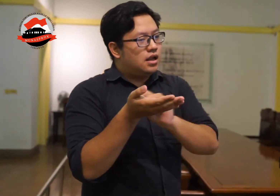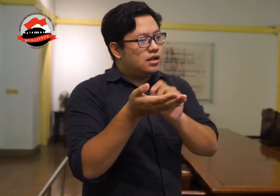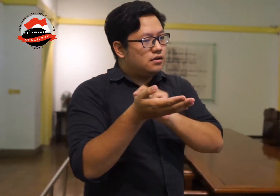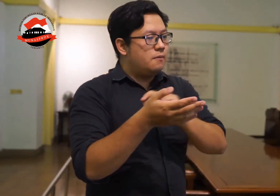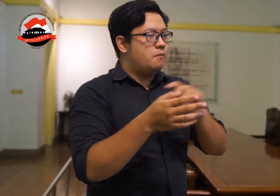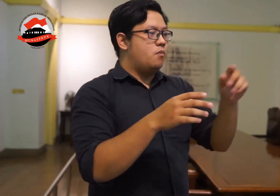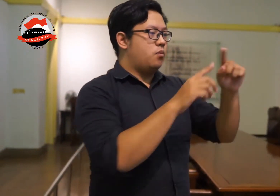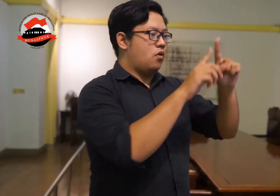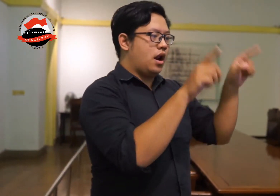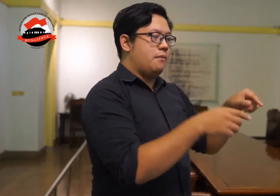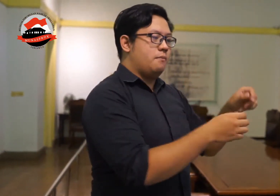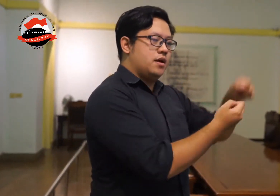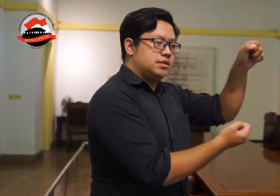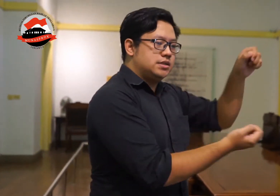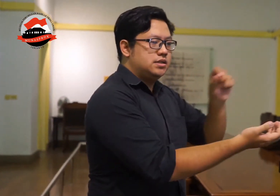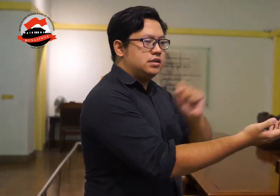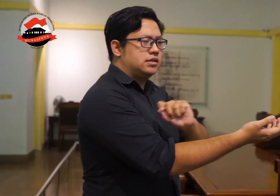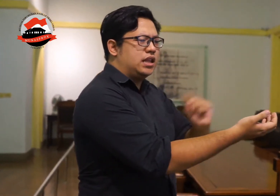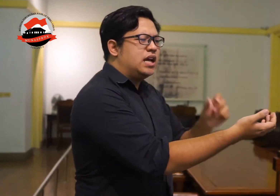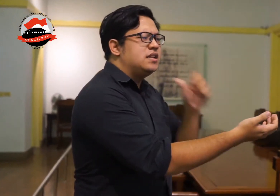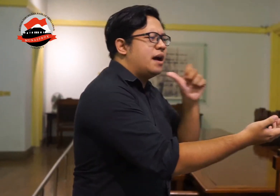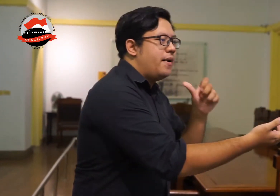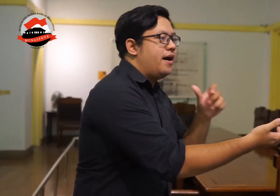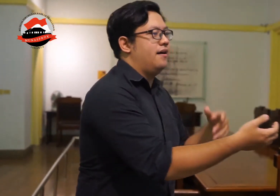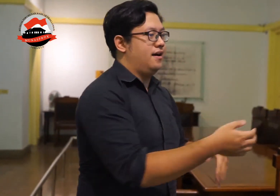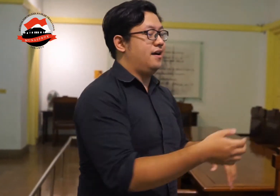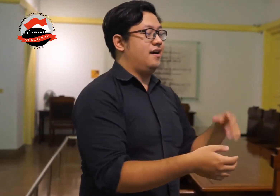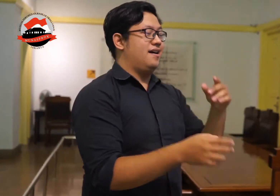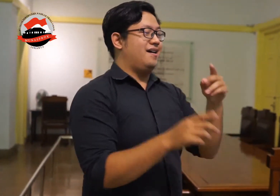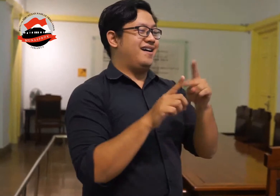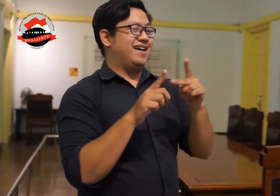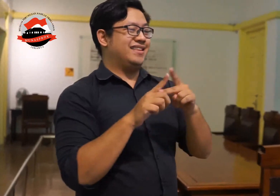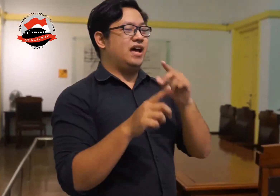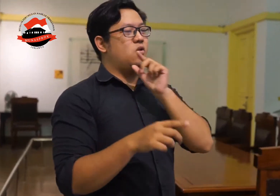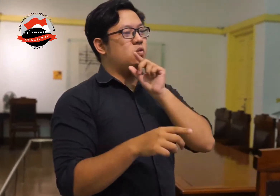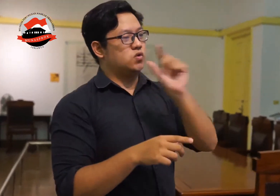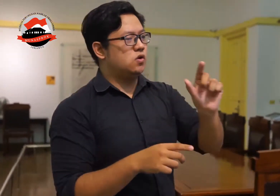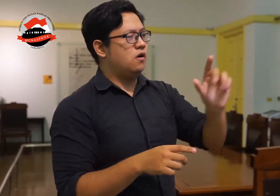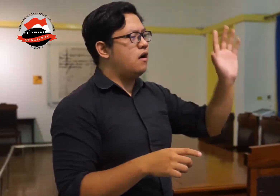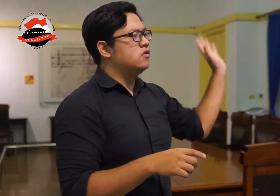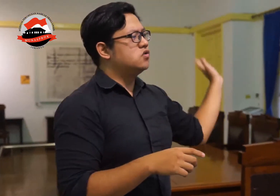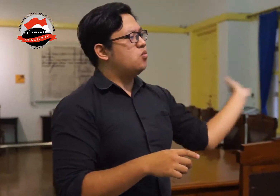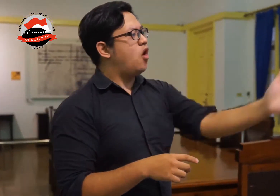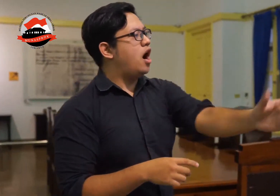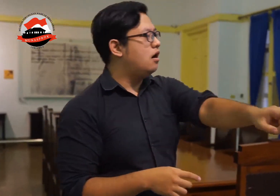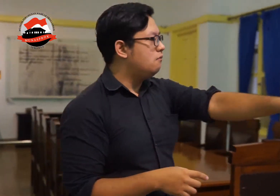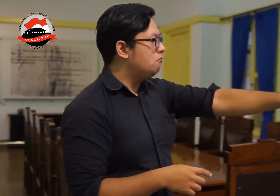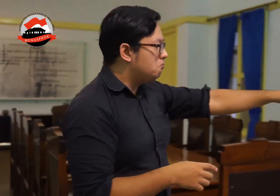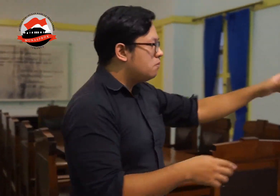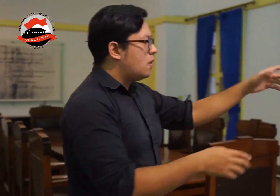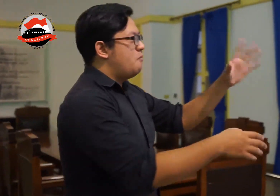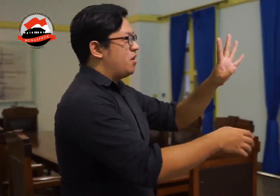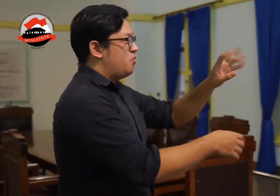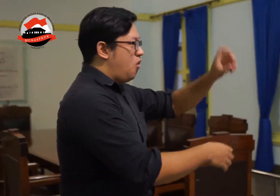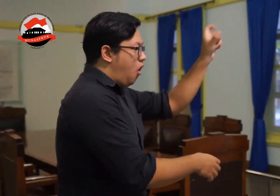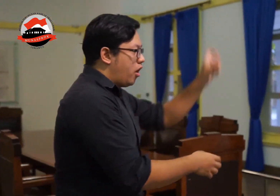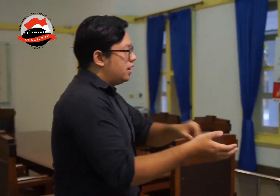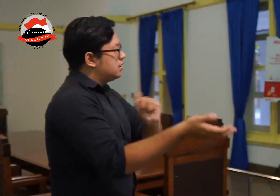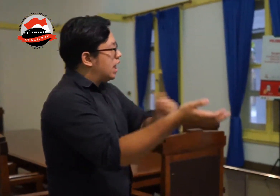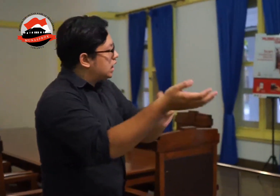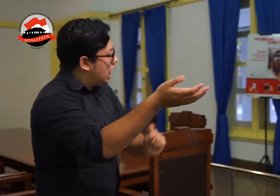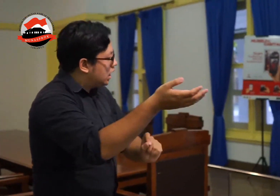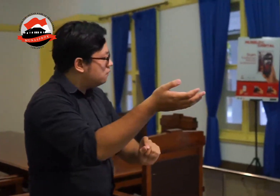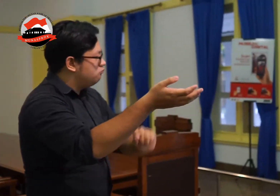proklamasi. Usul dari Bung Hatta, seluruh yang hadir ikut menandatangani naskah